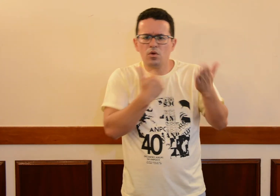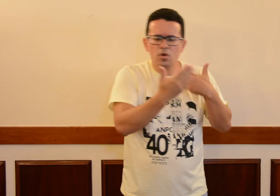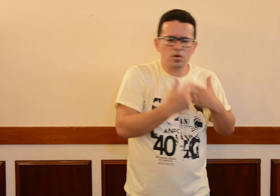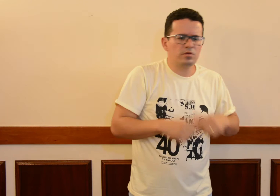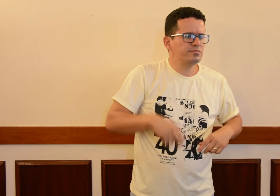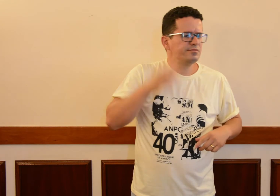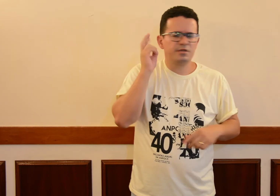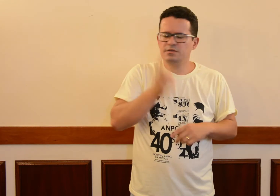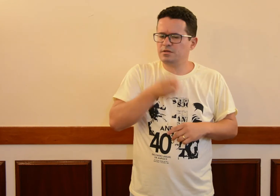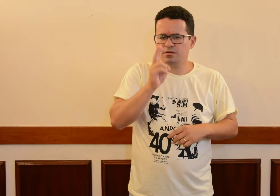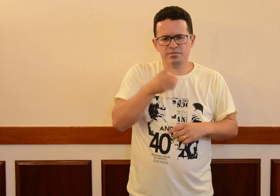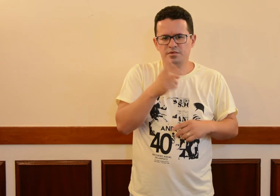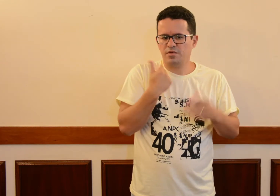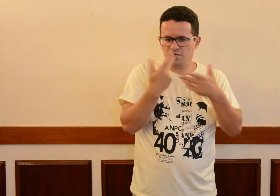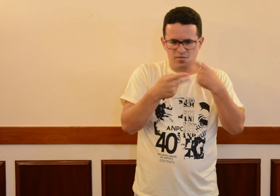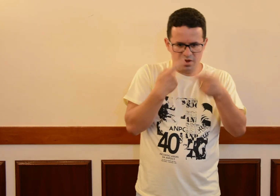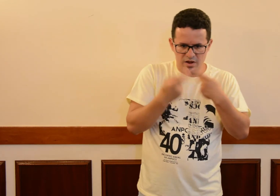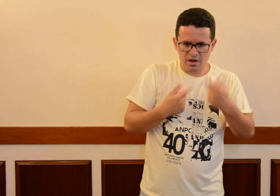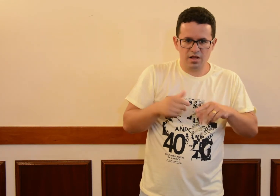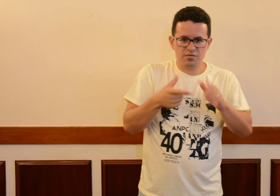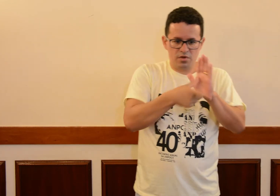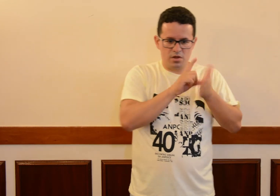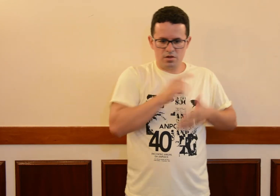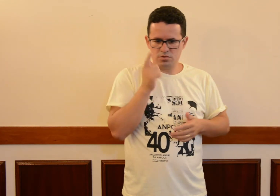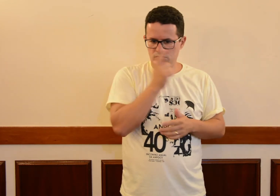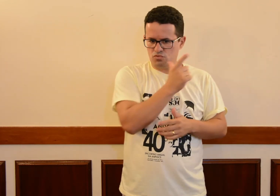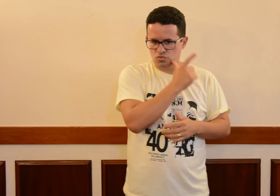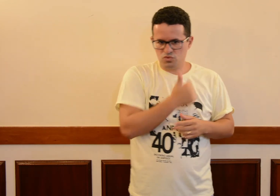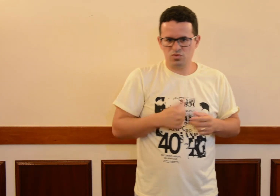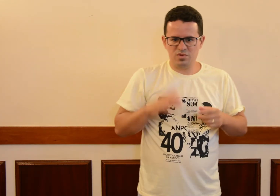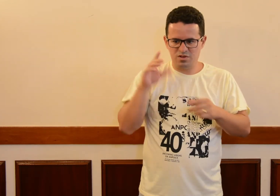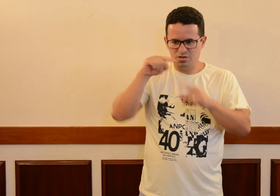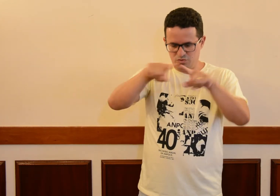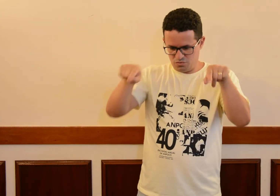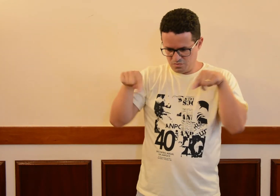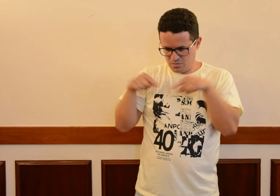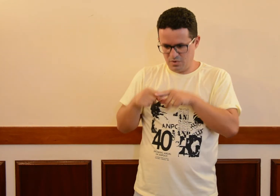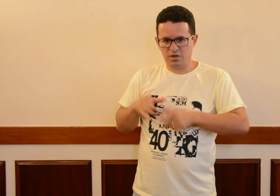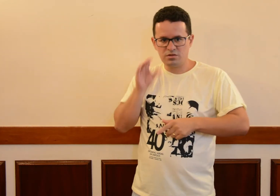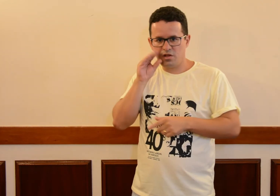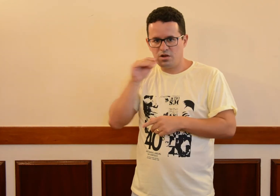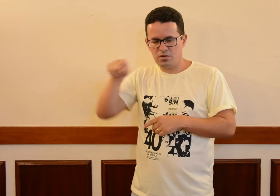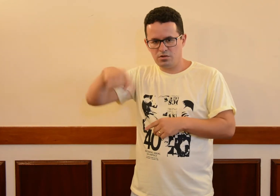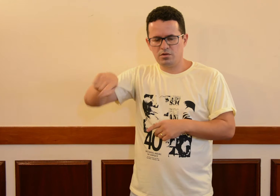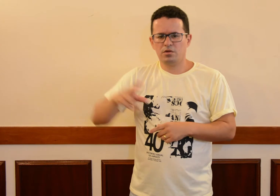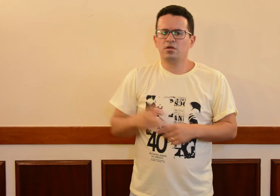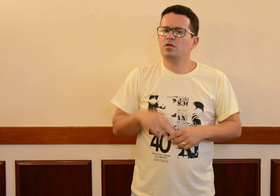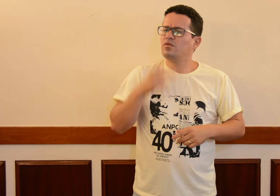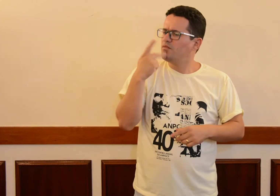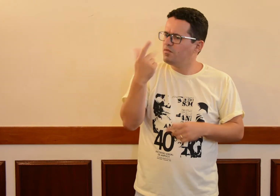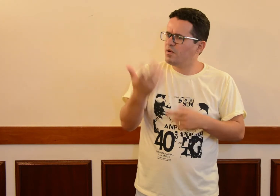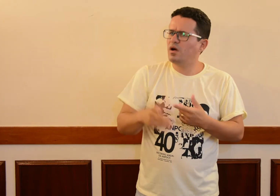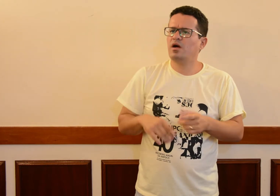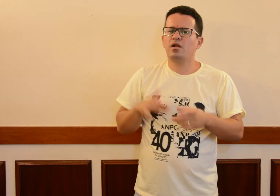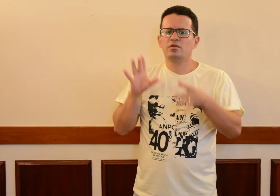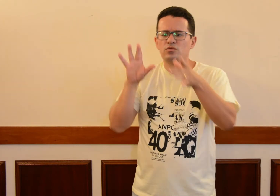que fazíamos intervalo para o lanche na sala de conferência dos funcionários, era invariavelmente sobre seus relacionamentos pessoais com os